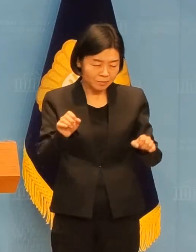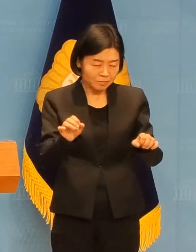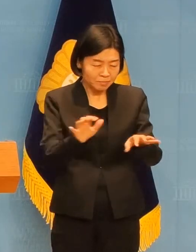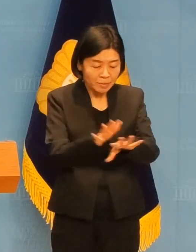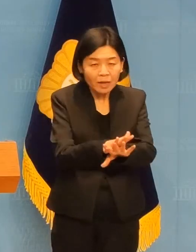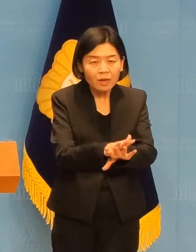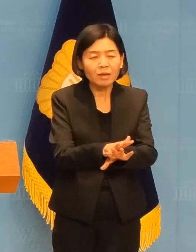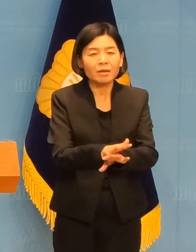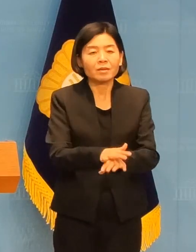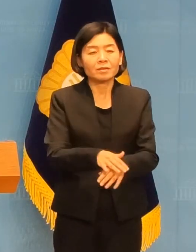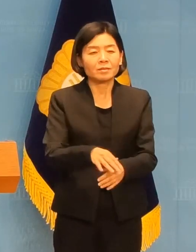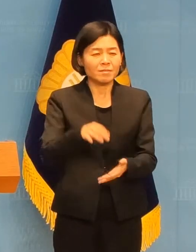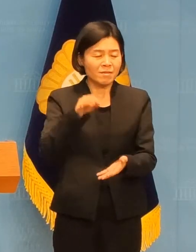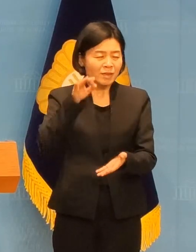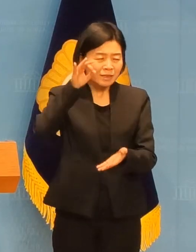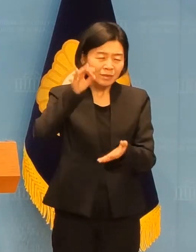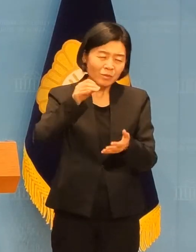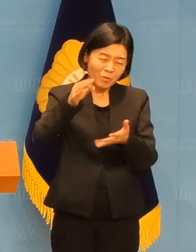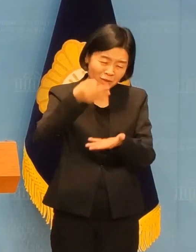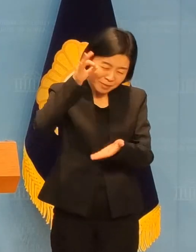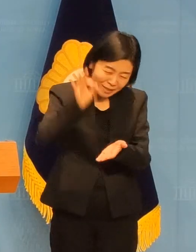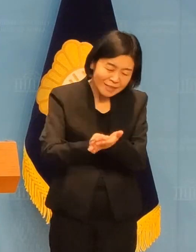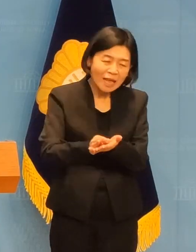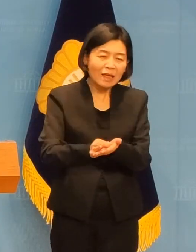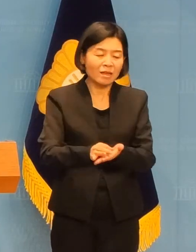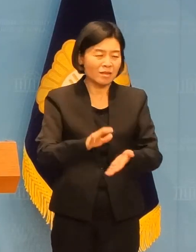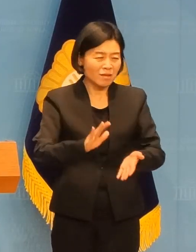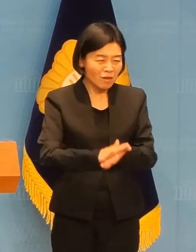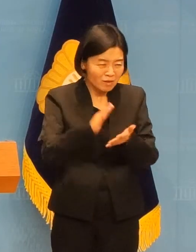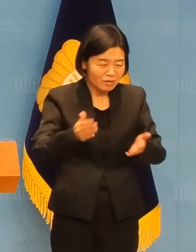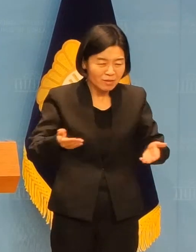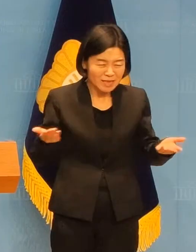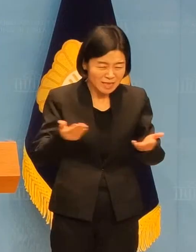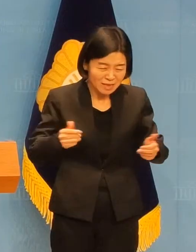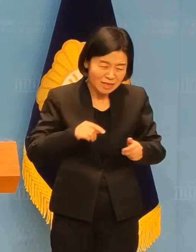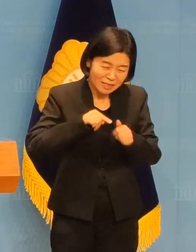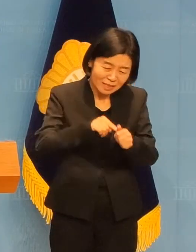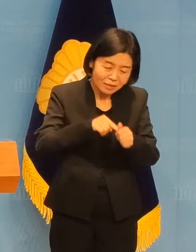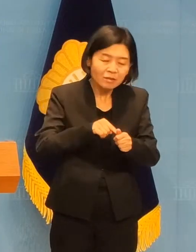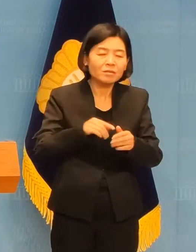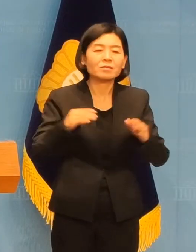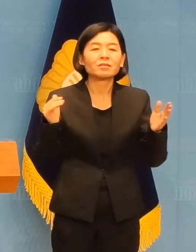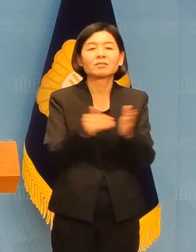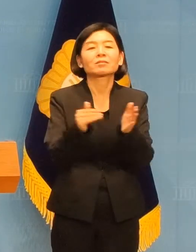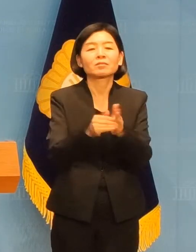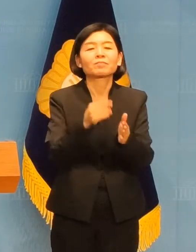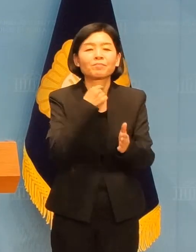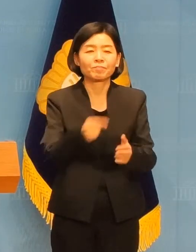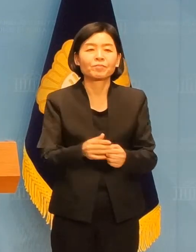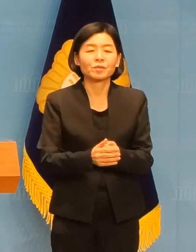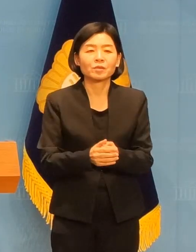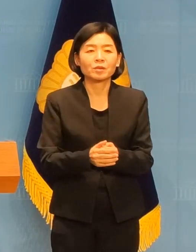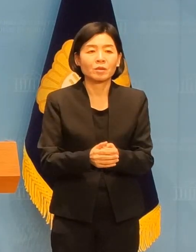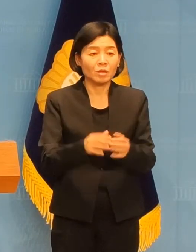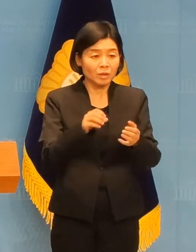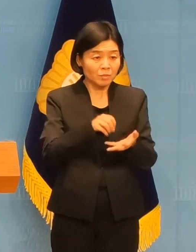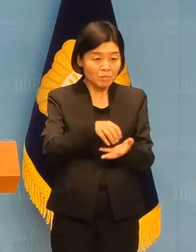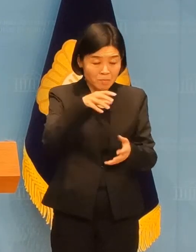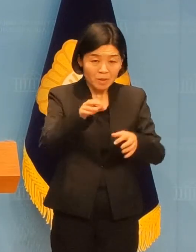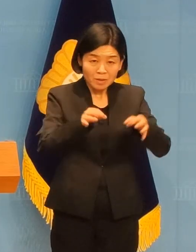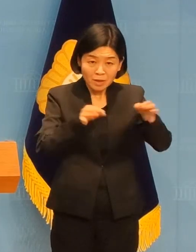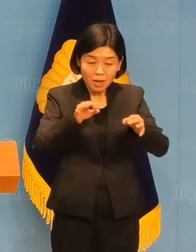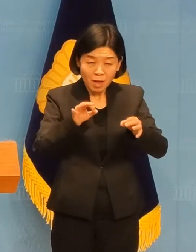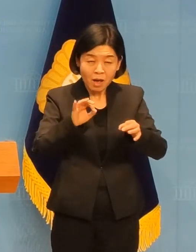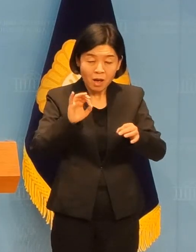합니다. 런던 베이글 뮤지엄 운영사 LBM의 반노동적 행태에 대한 국민적 분노가 커지고